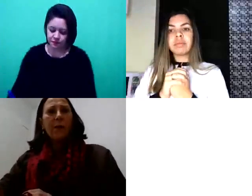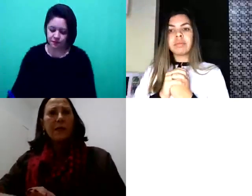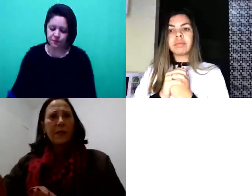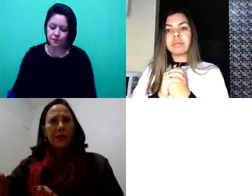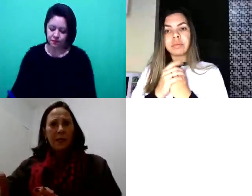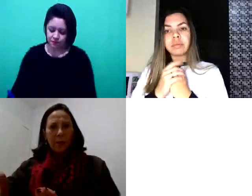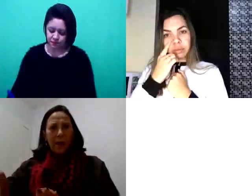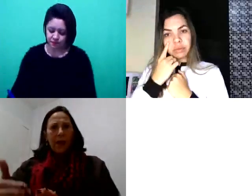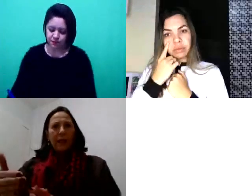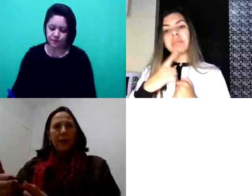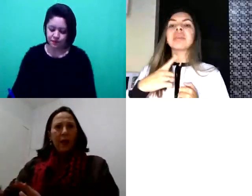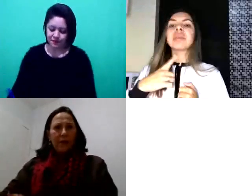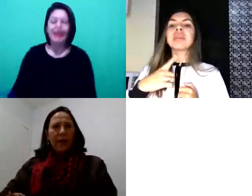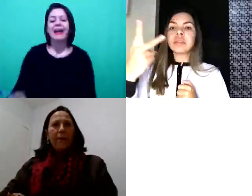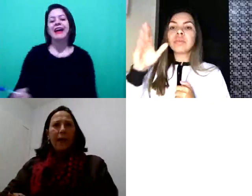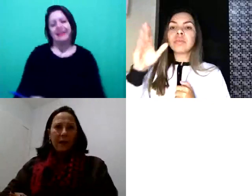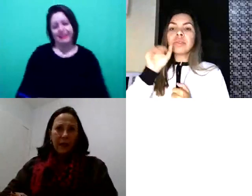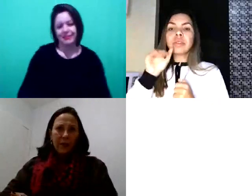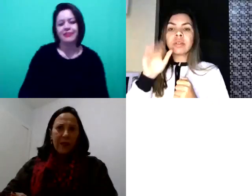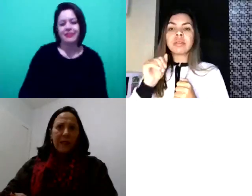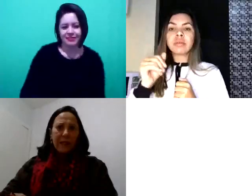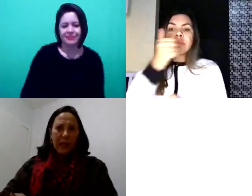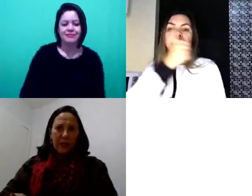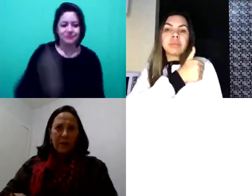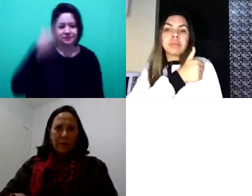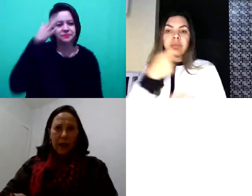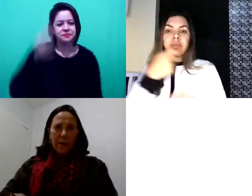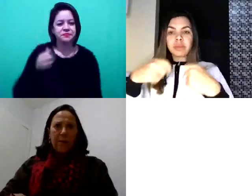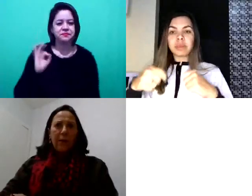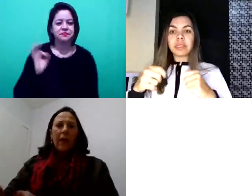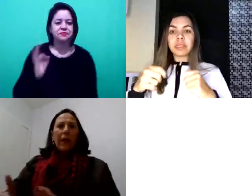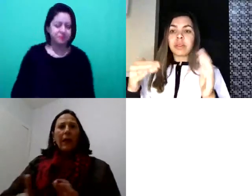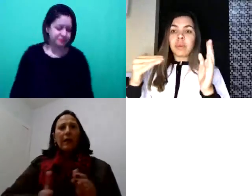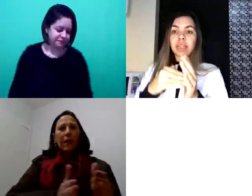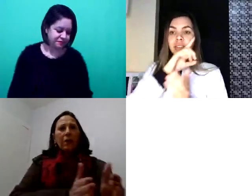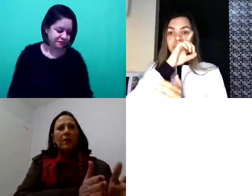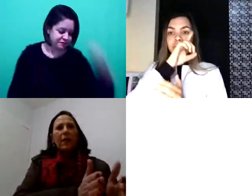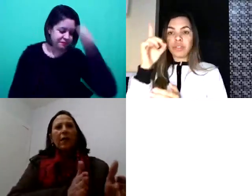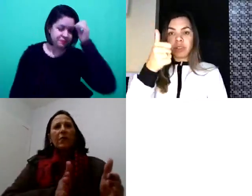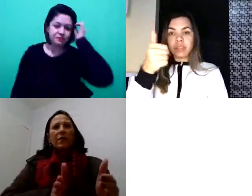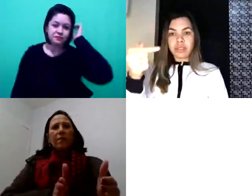que precisam. Então, ela fica aberta até o dia 17, tá? Então, nós teremos